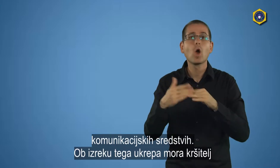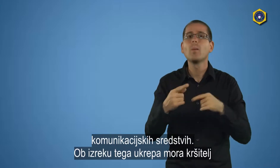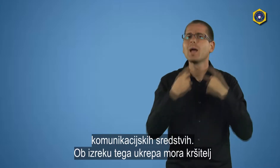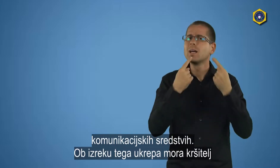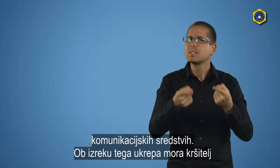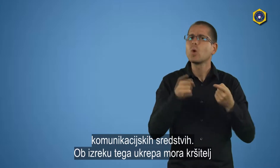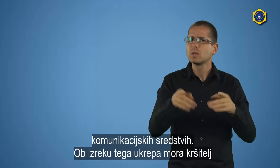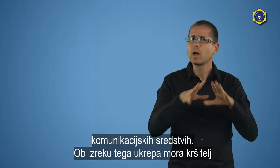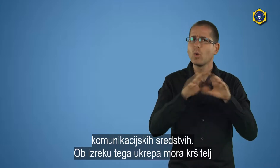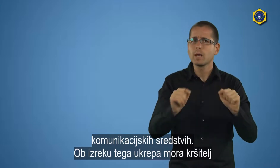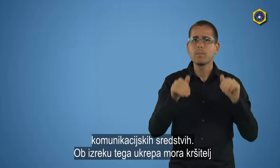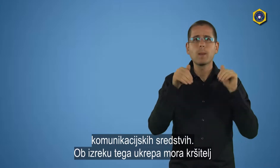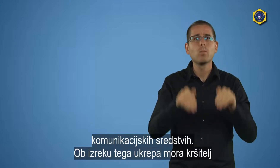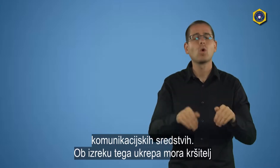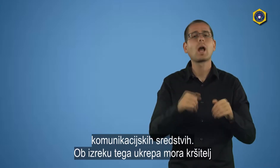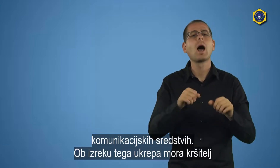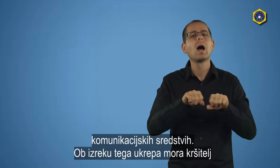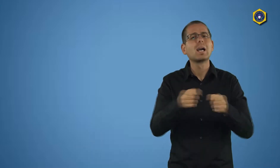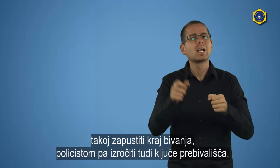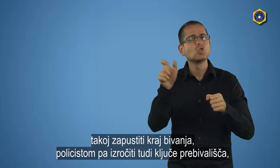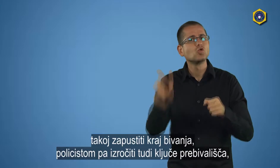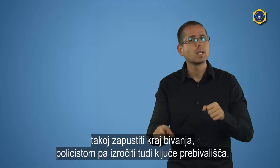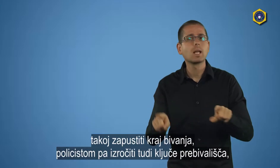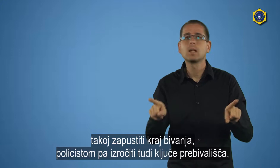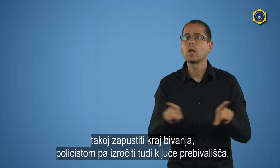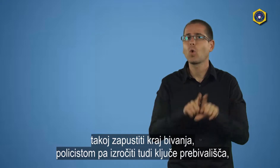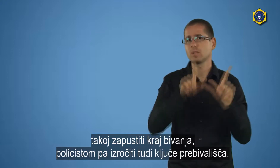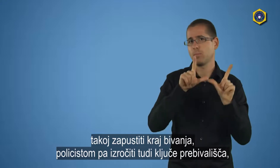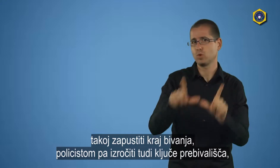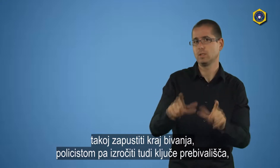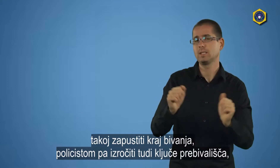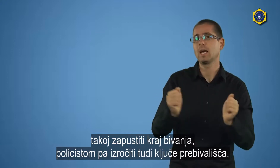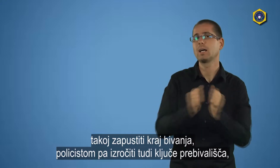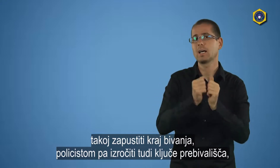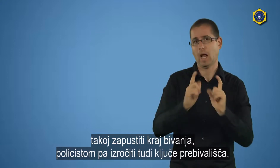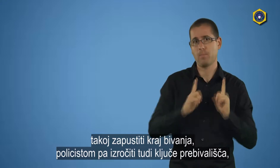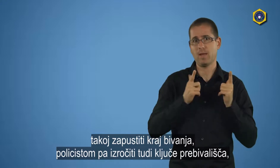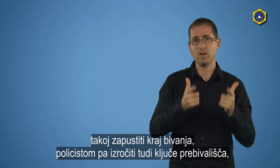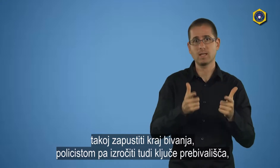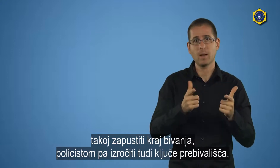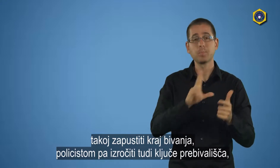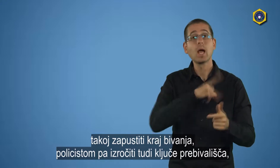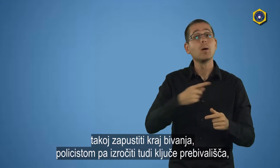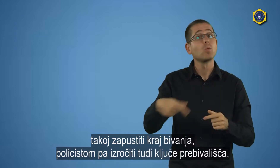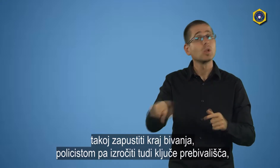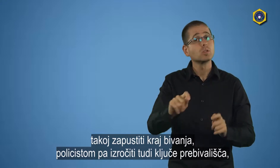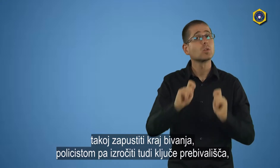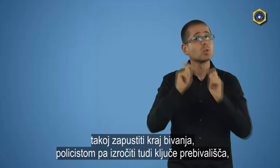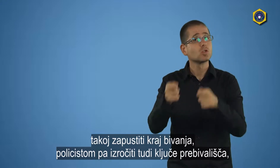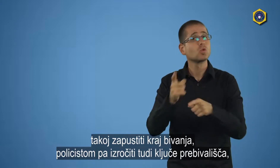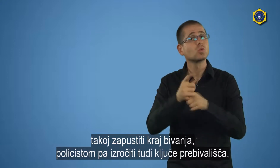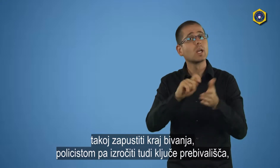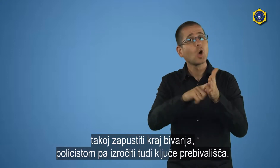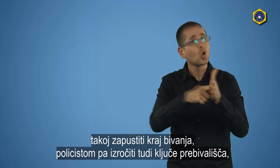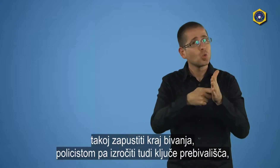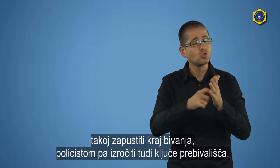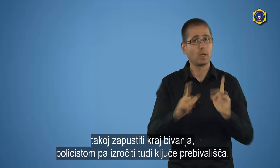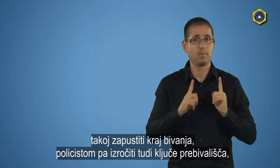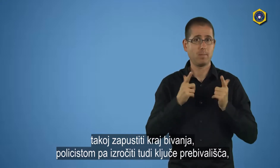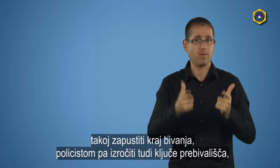Ob izreku tega ukrepa mora kršitelj takoj zapustiti kraj bivanja, policistom pa izročiti tudi ključe prebivališča,